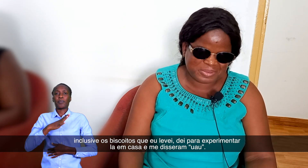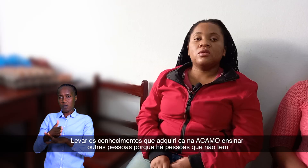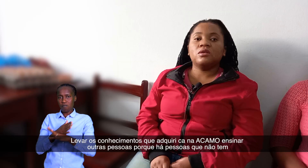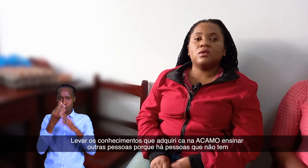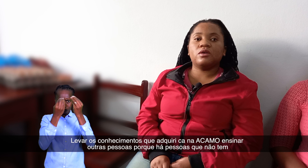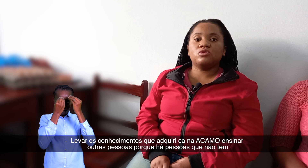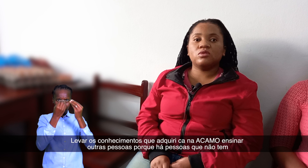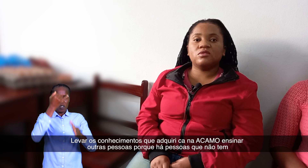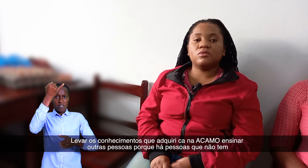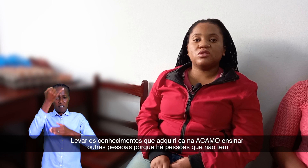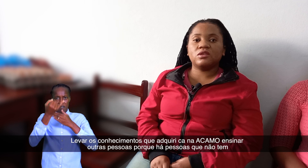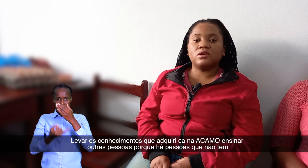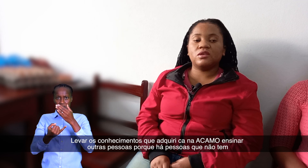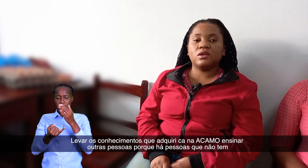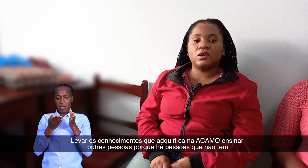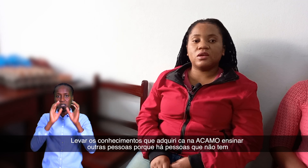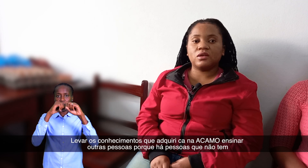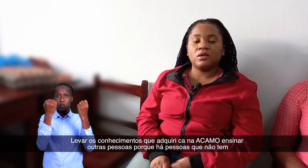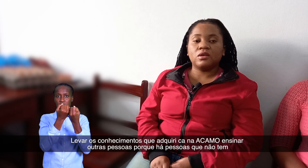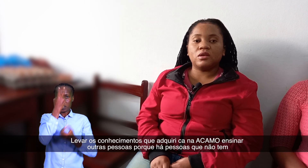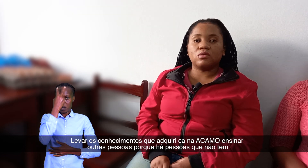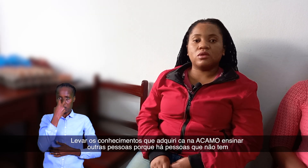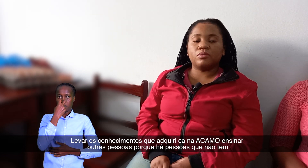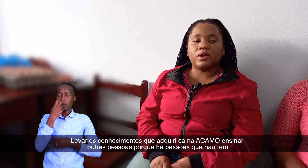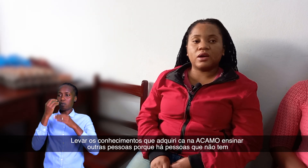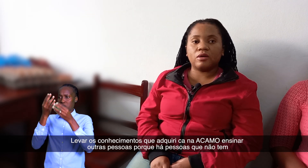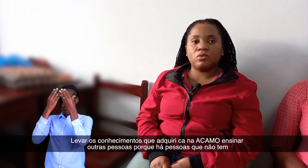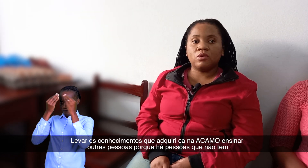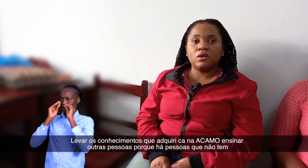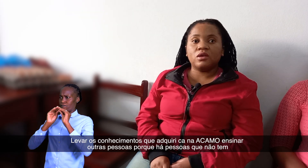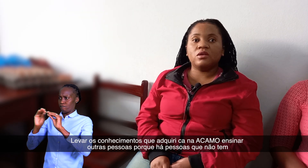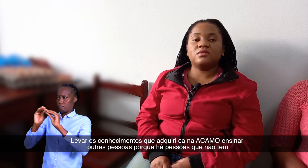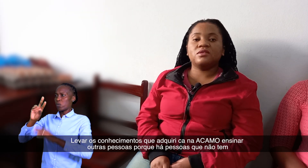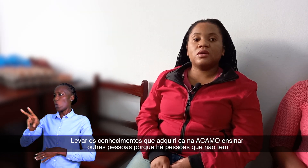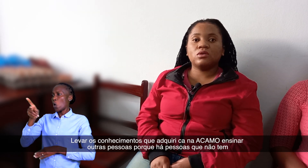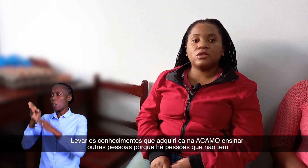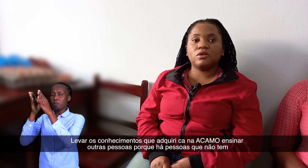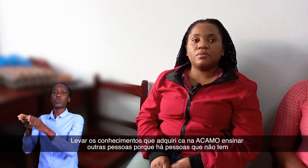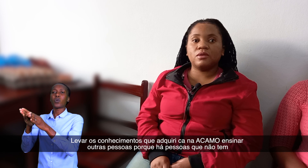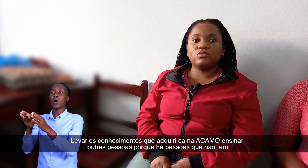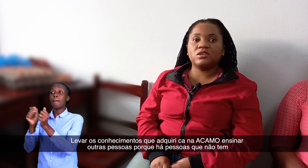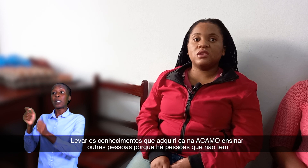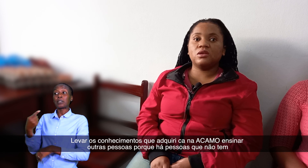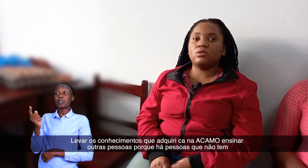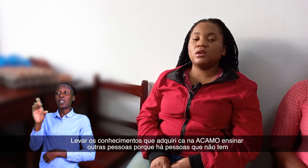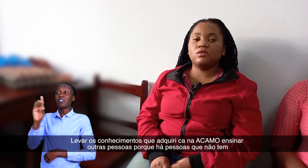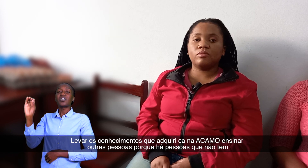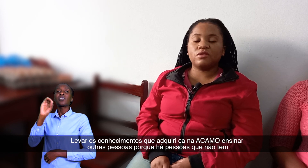Levar os conhecimentos que adquiriram na cama e ensinar outras pessoas que não têm nenhuma